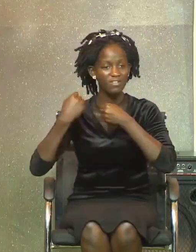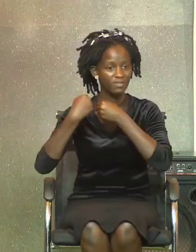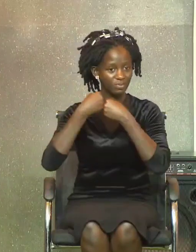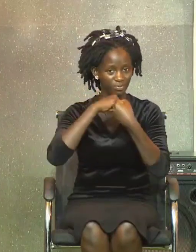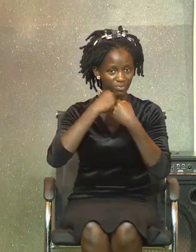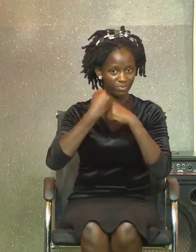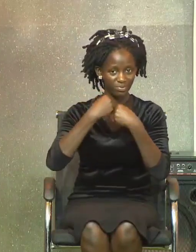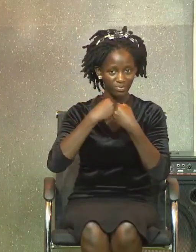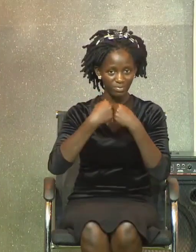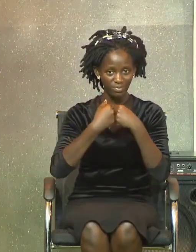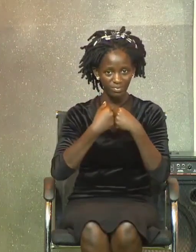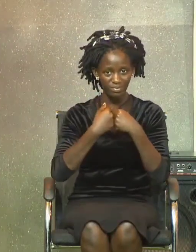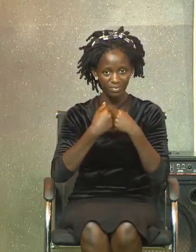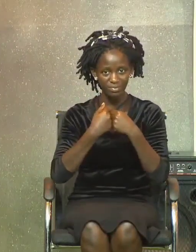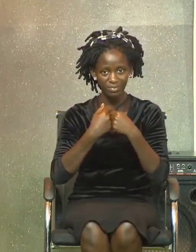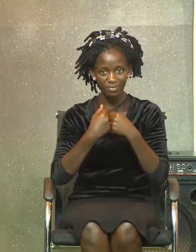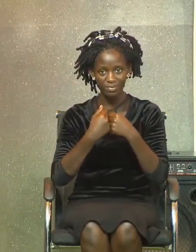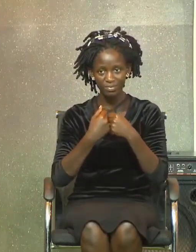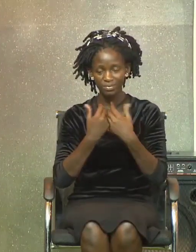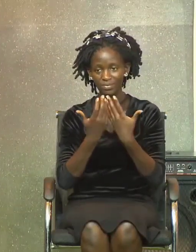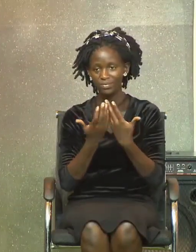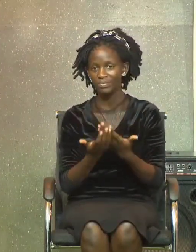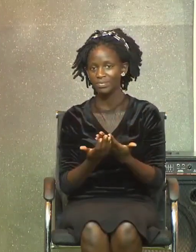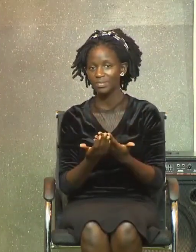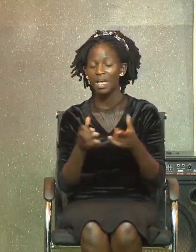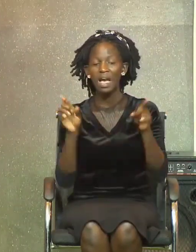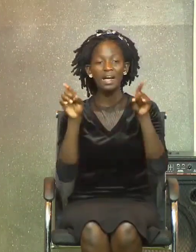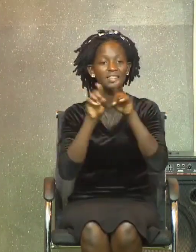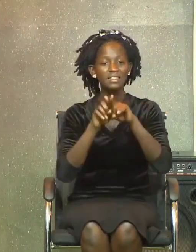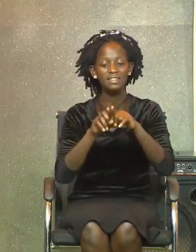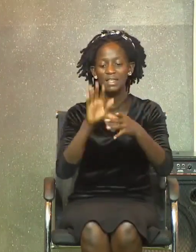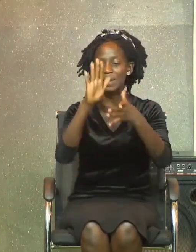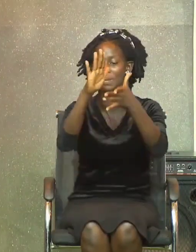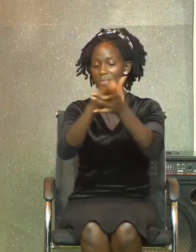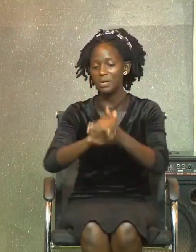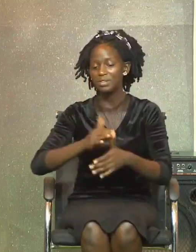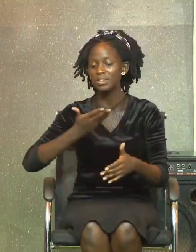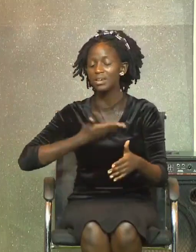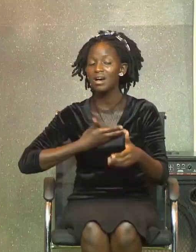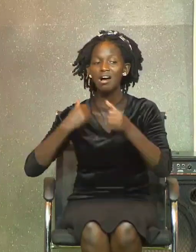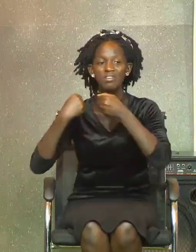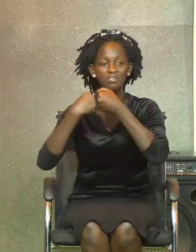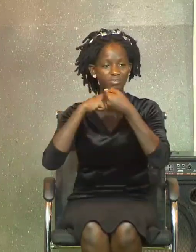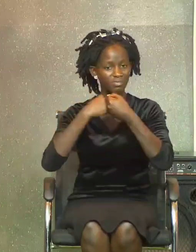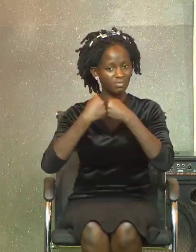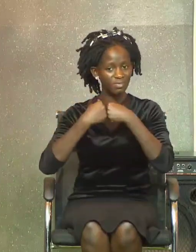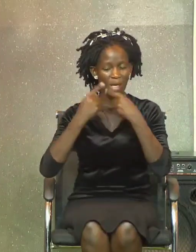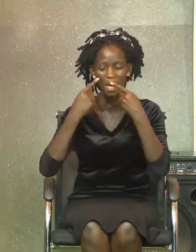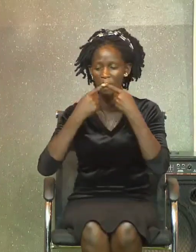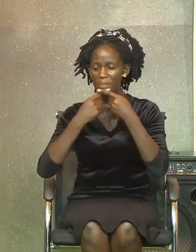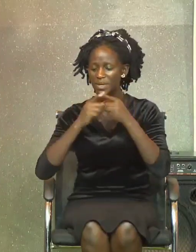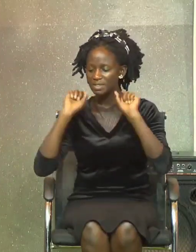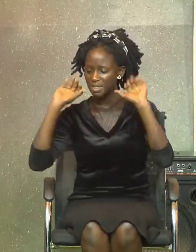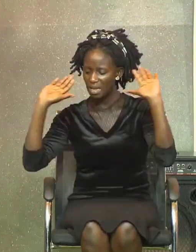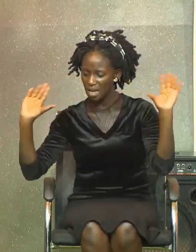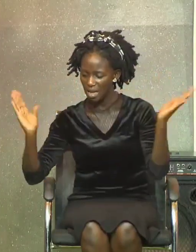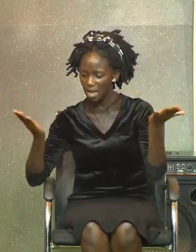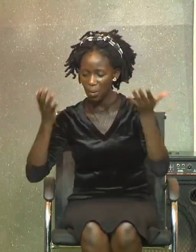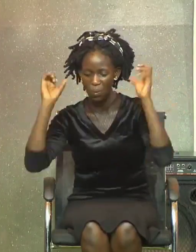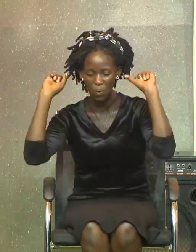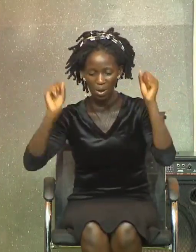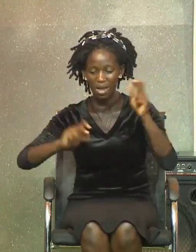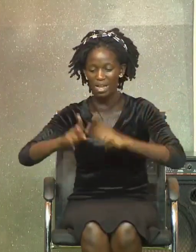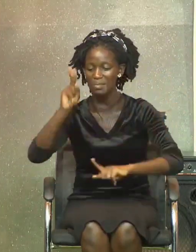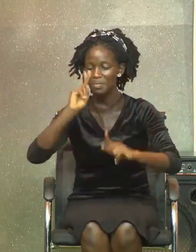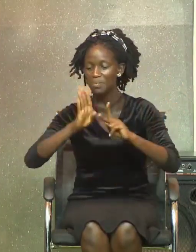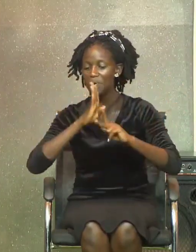challenges ne marriage ejjudde ebisoomooza naye abantu basobola batya okaddiyira